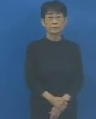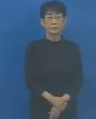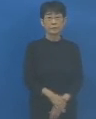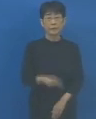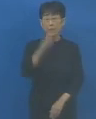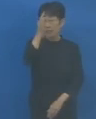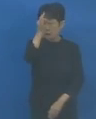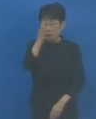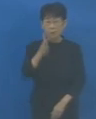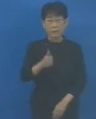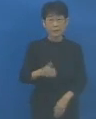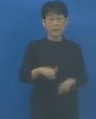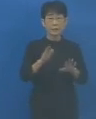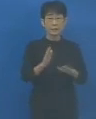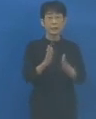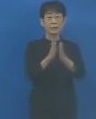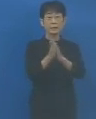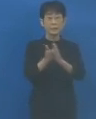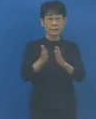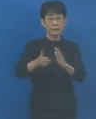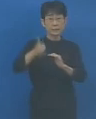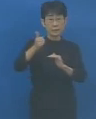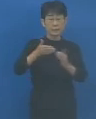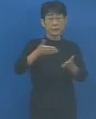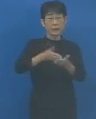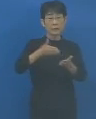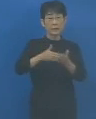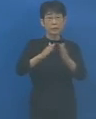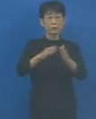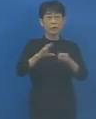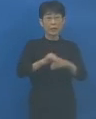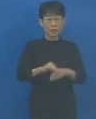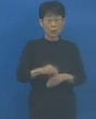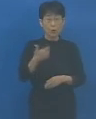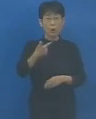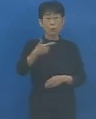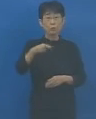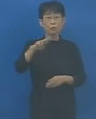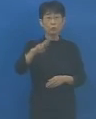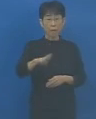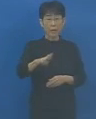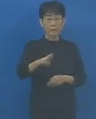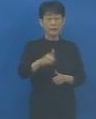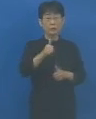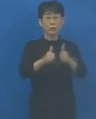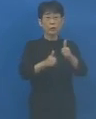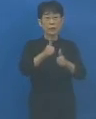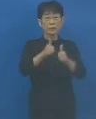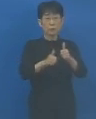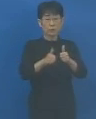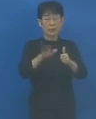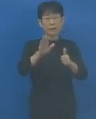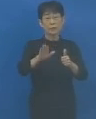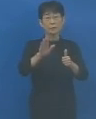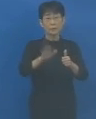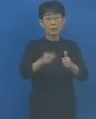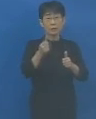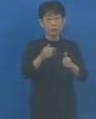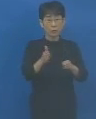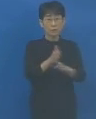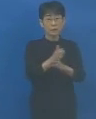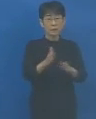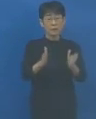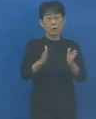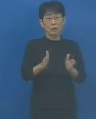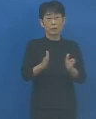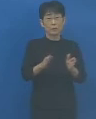すいません、知事会見中ではありますが、村選手の決勝戦がありますので一時中断します。決勝戦終